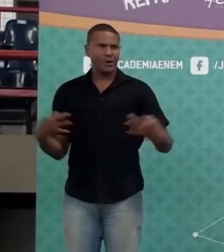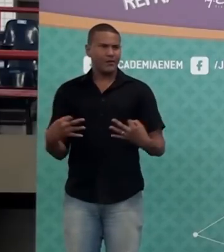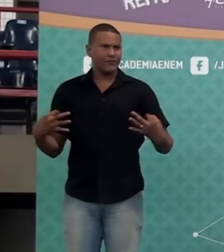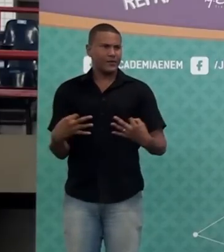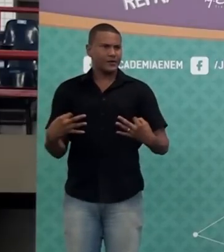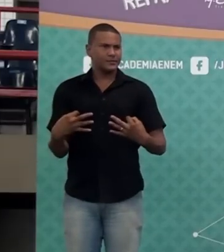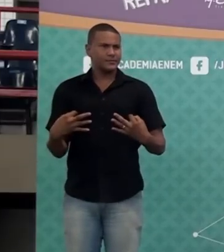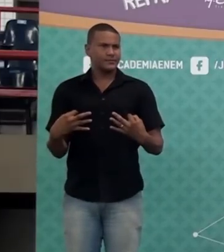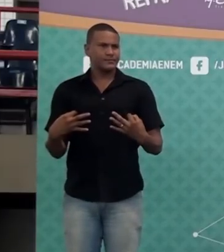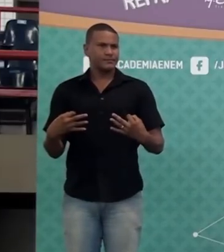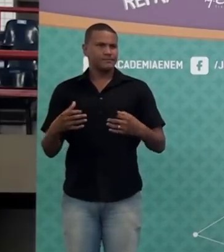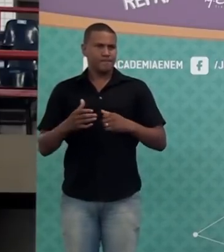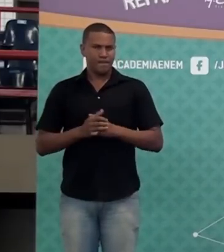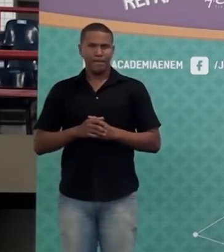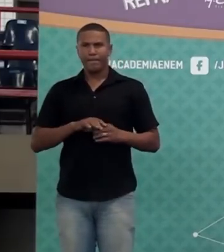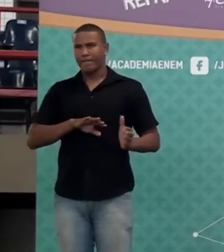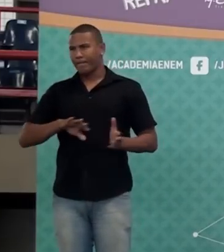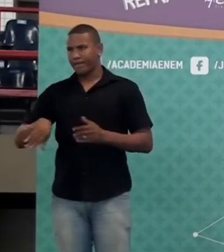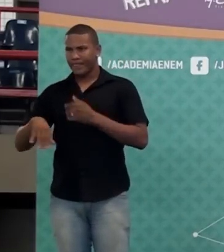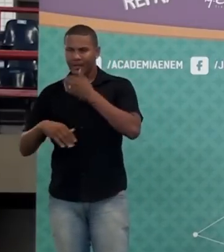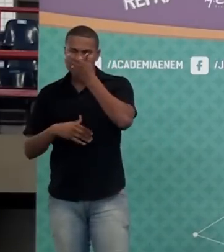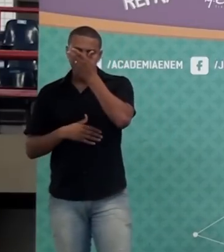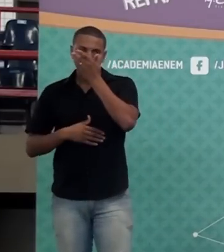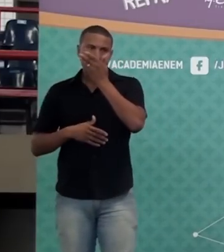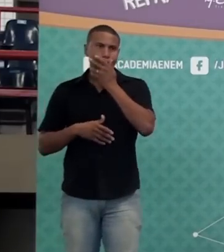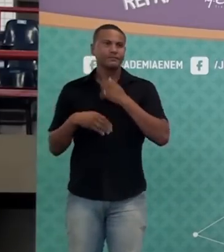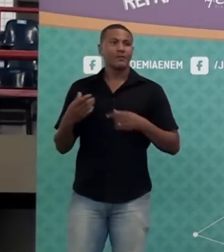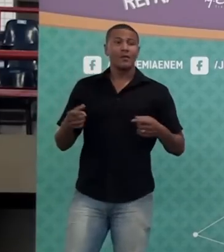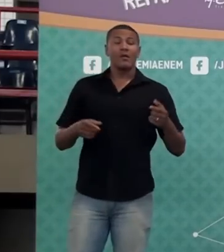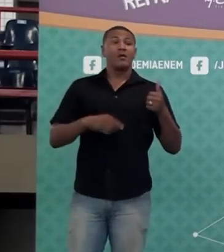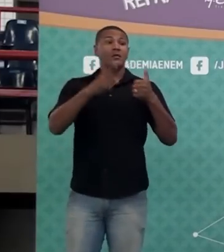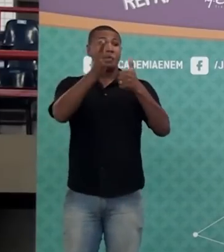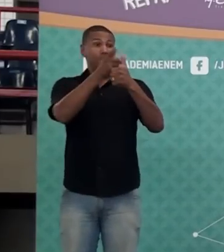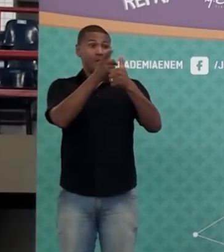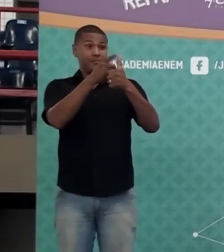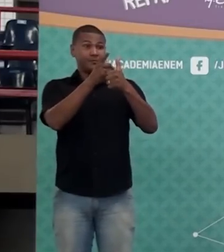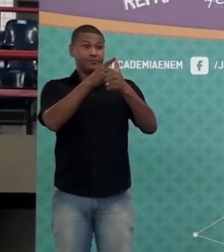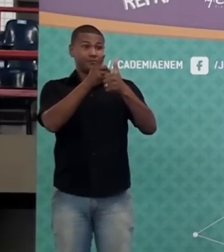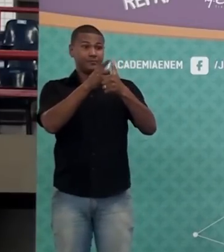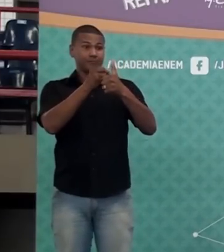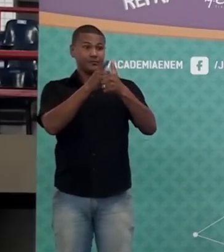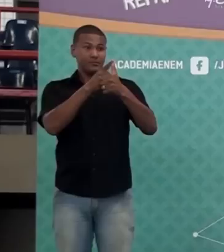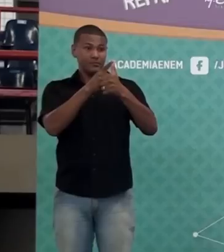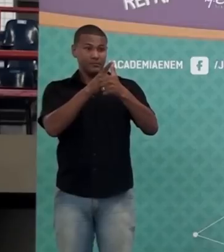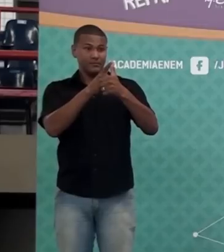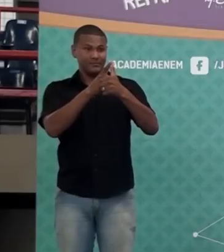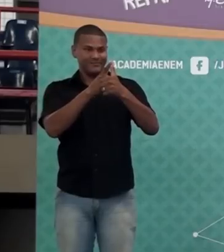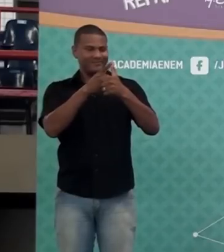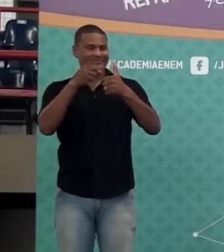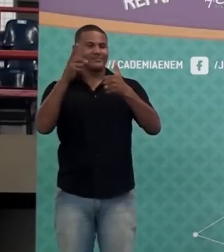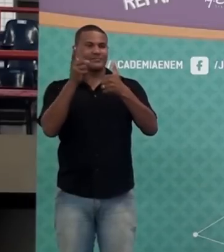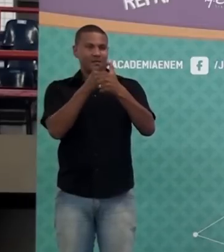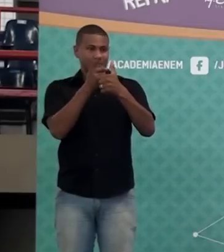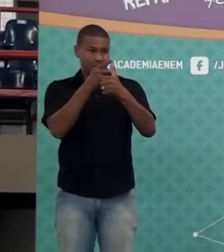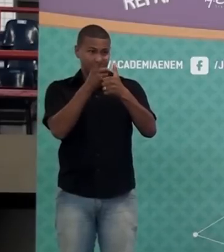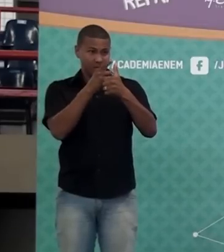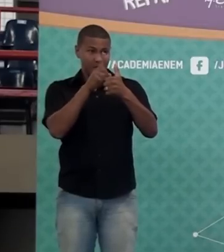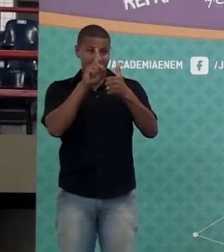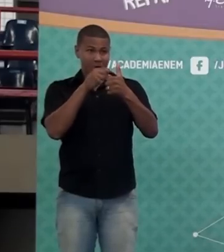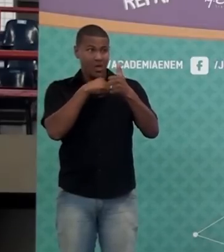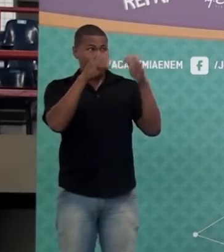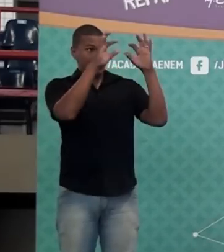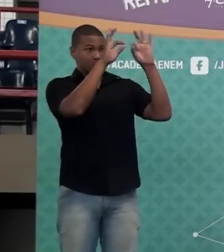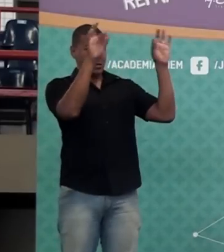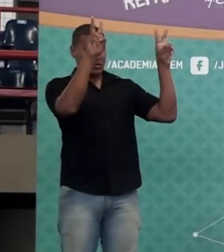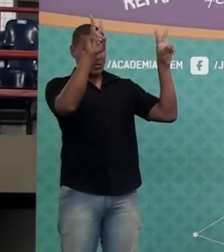Repetindo, a primeira, eu vou mudar a ordem das palavras do tema. Segunda maneira,